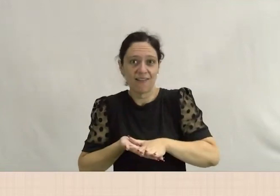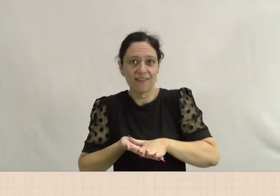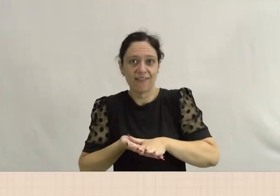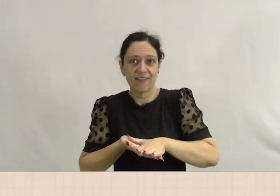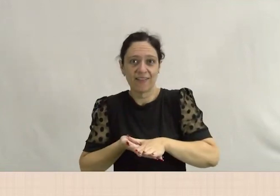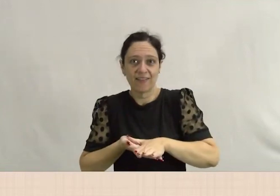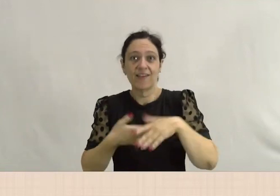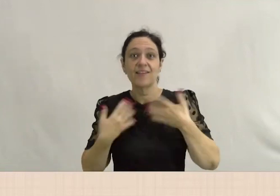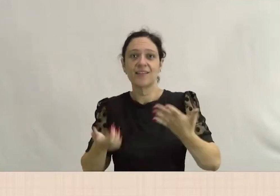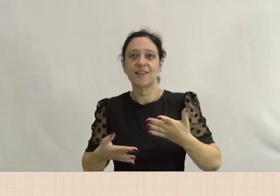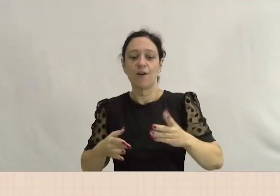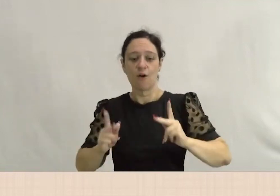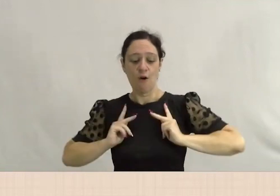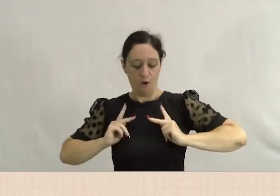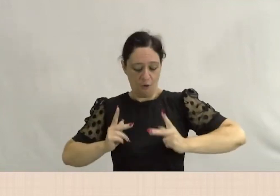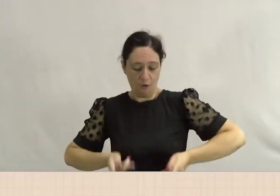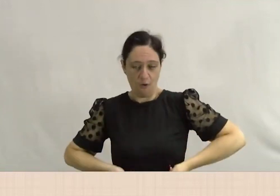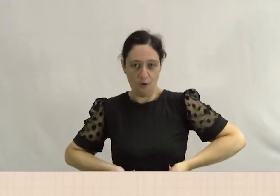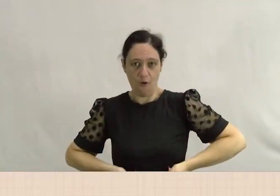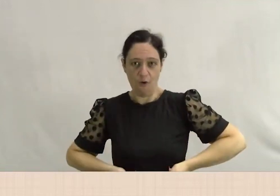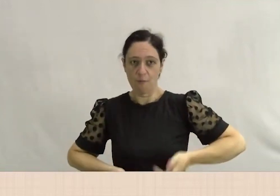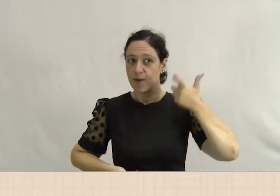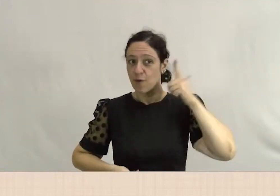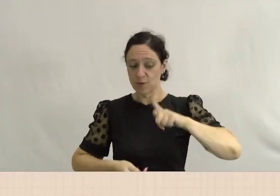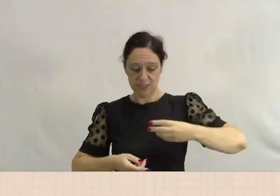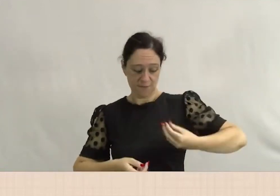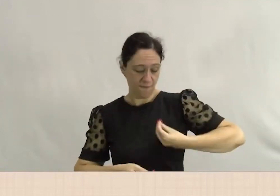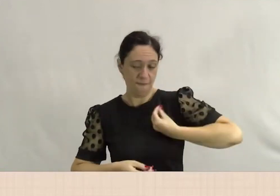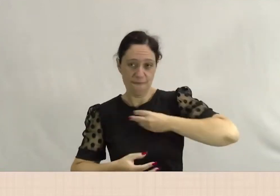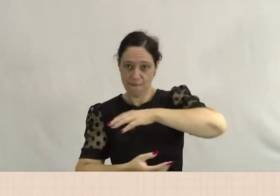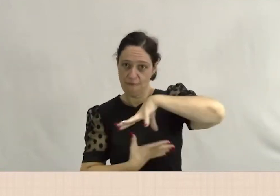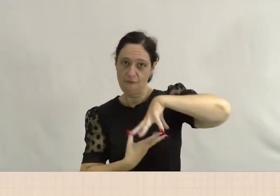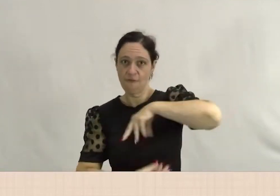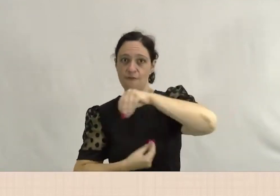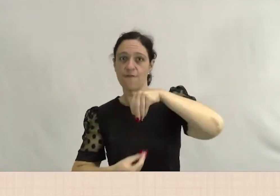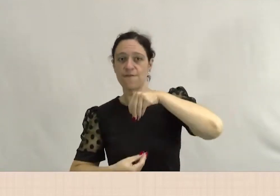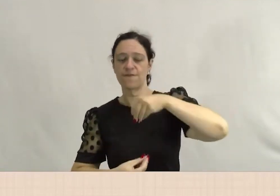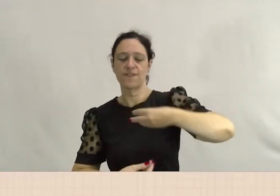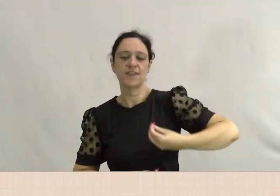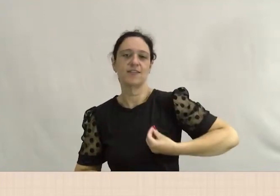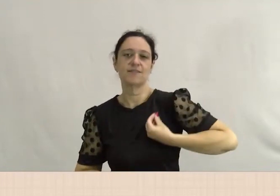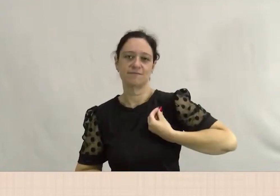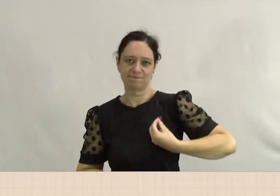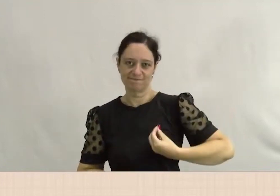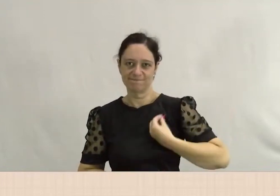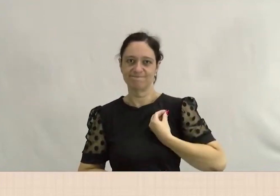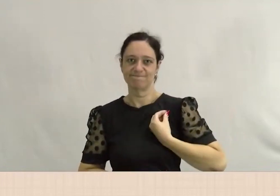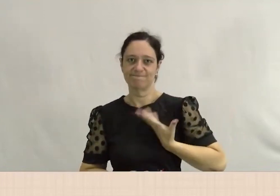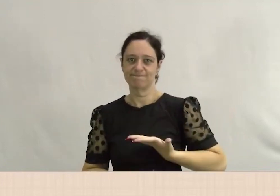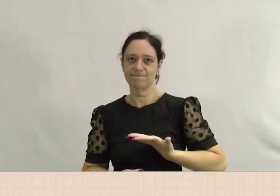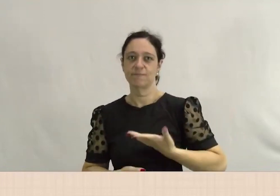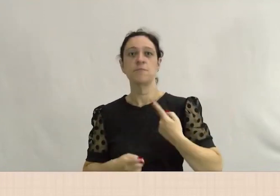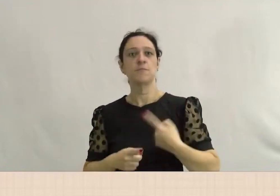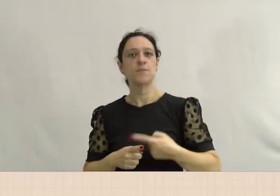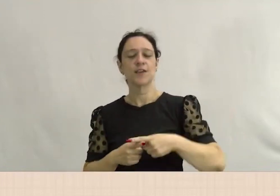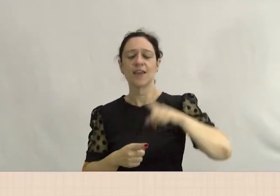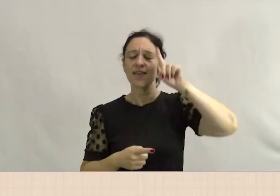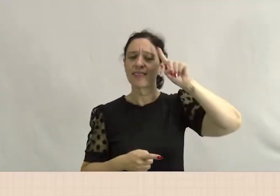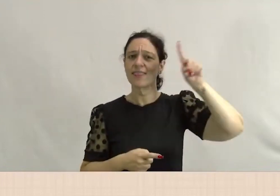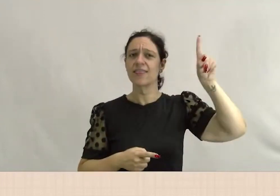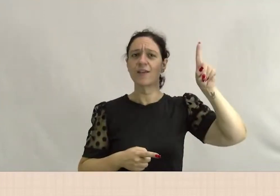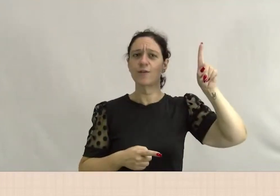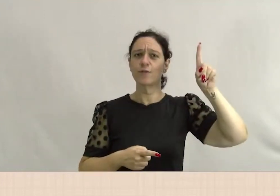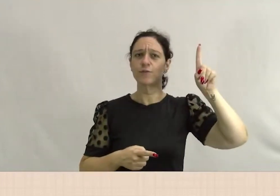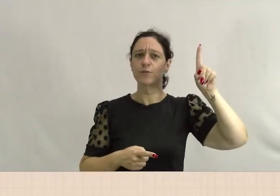se tornou uma alma vivente. Então a alma veio pela criação